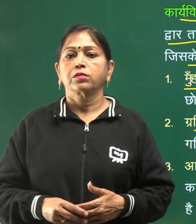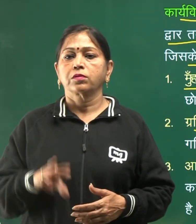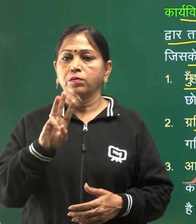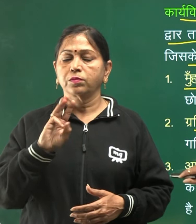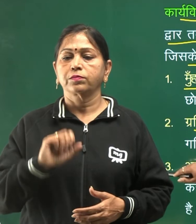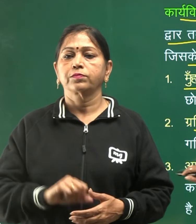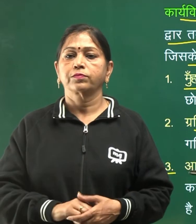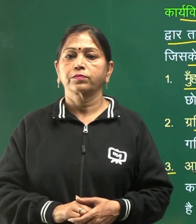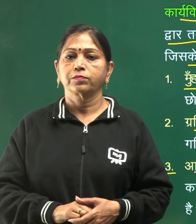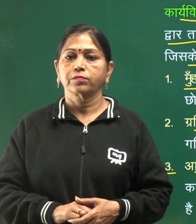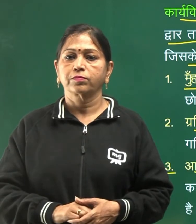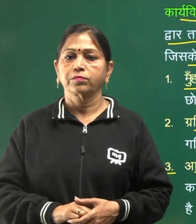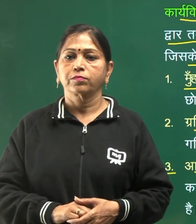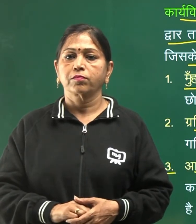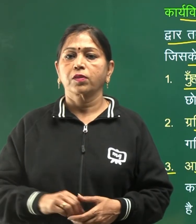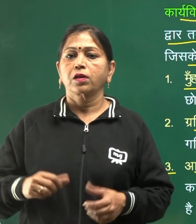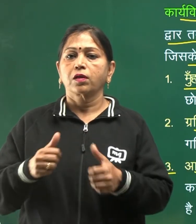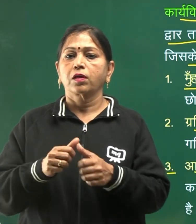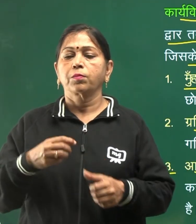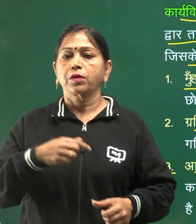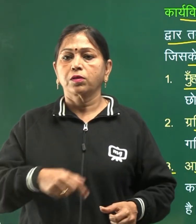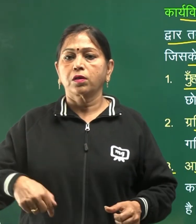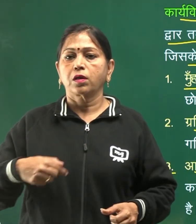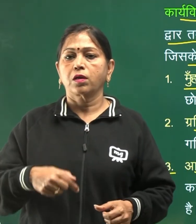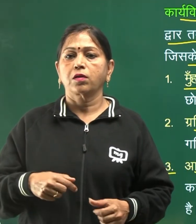नंबर 3, आमाशय